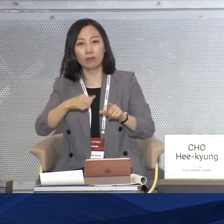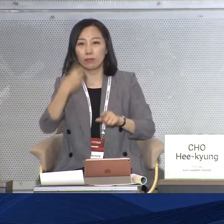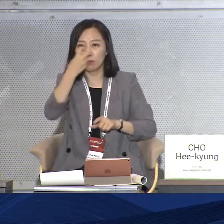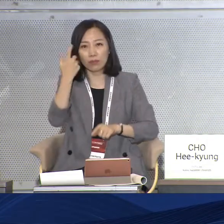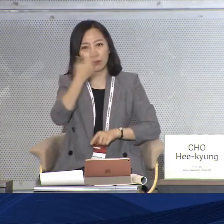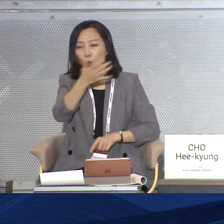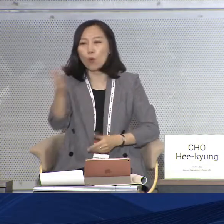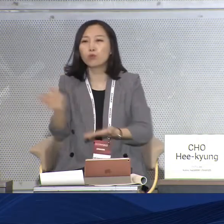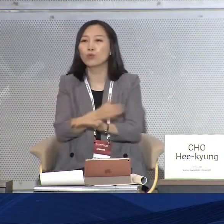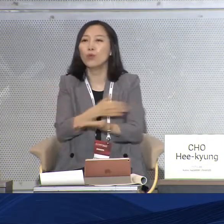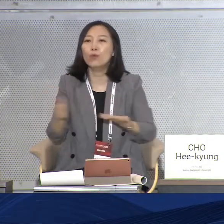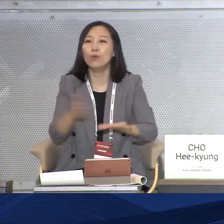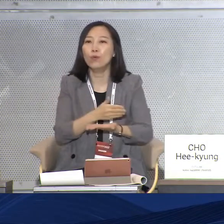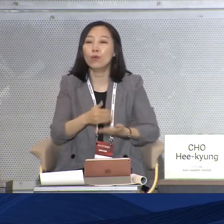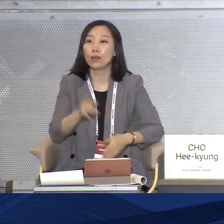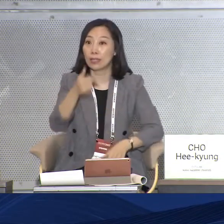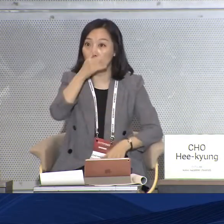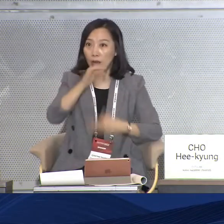대한 모니터링이 이루어져야